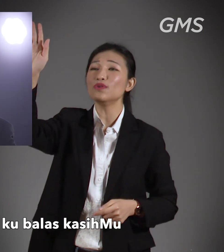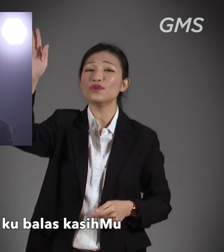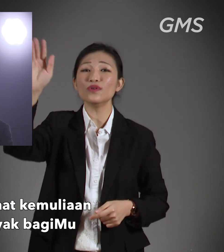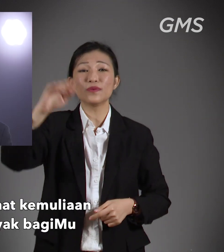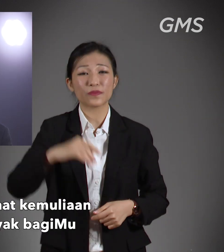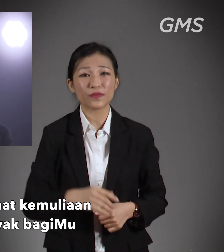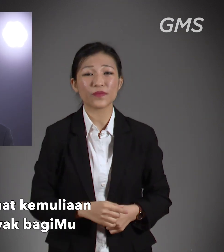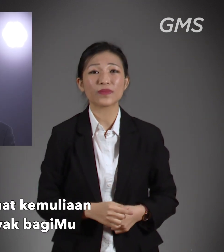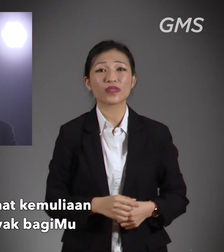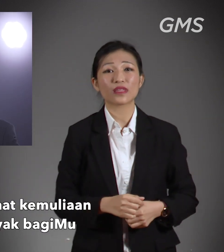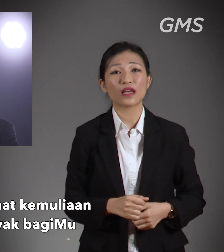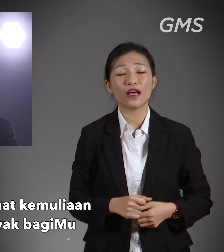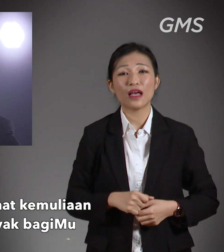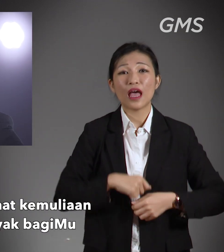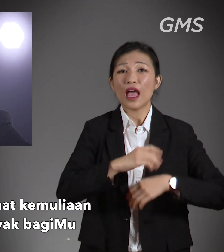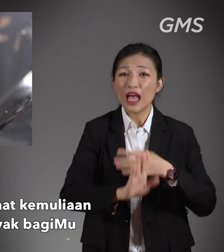Segala